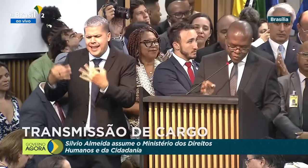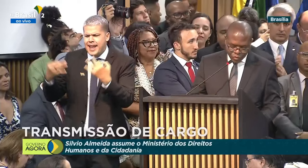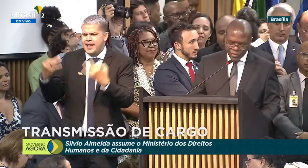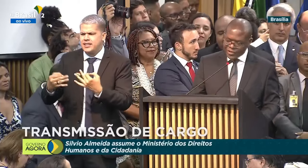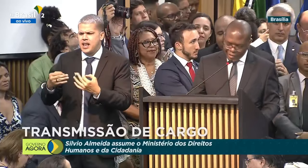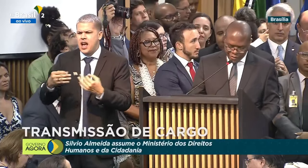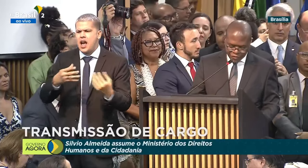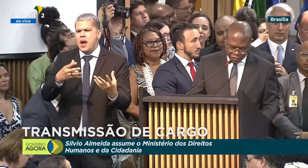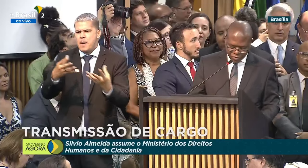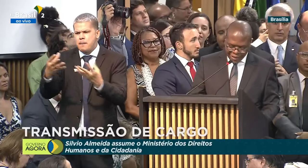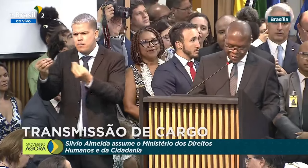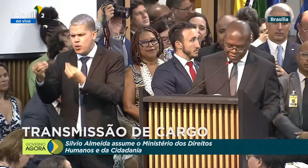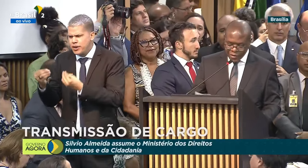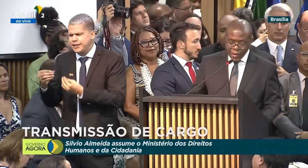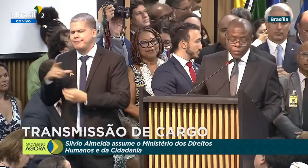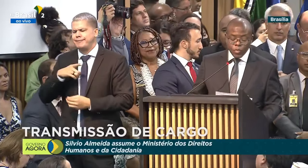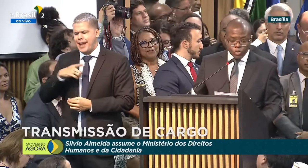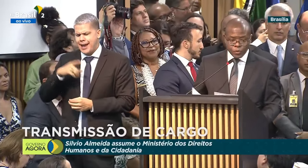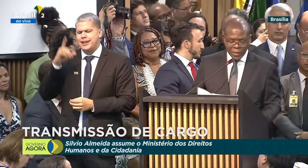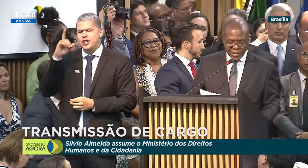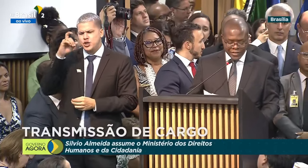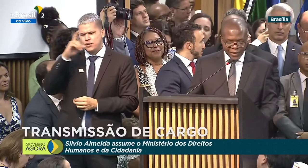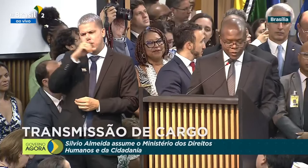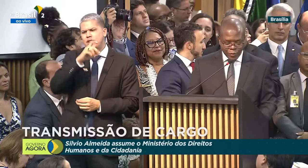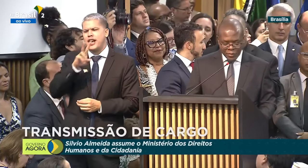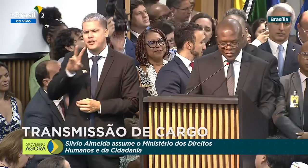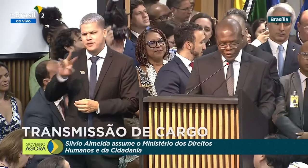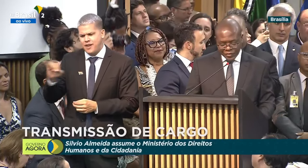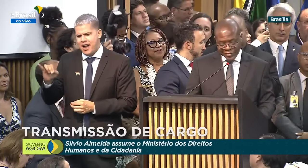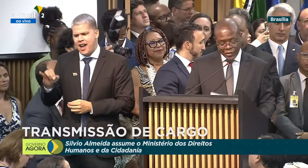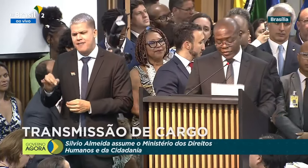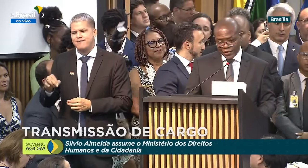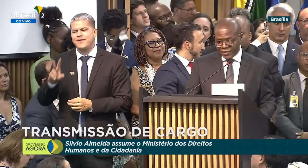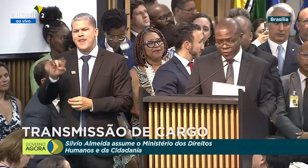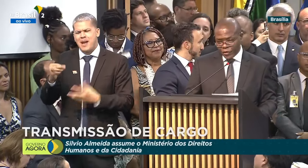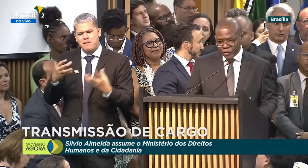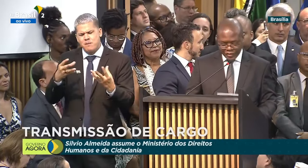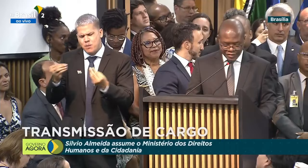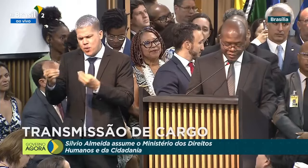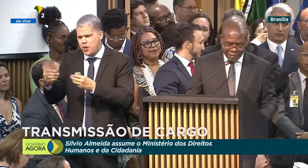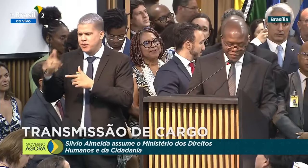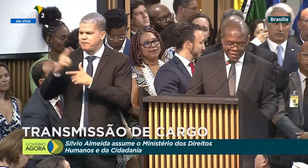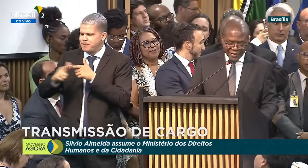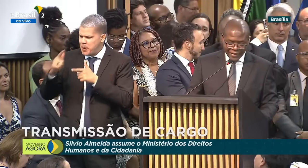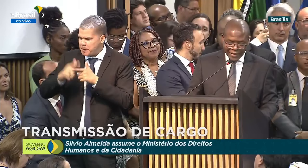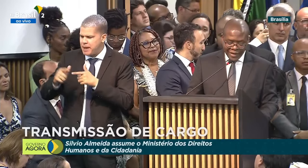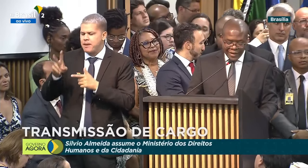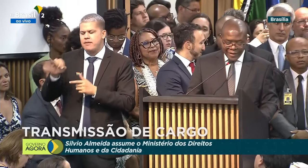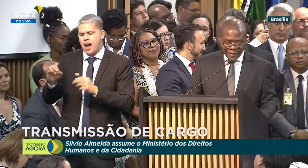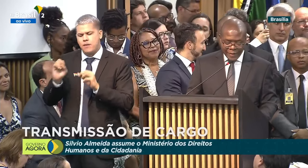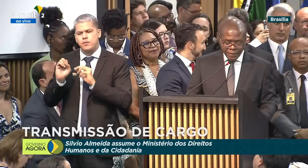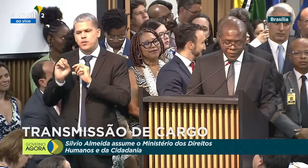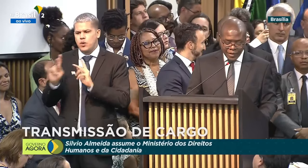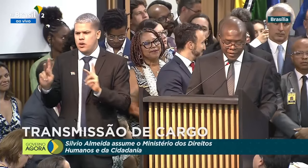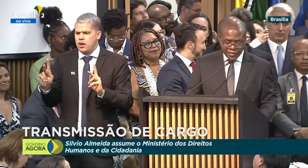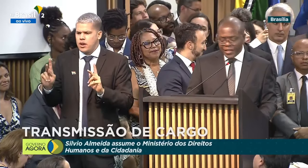de que muitas serão as dificuldades muitos permanecerão os problemas da nossas na nossa gestão Afinal Nossa gestão